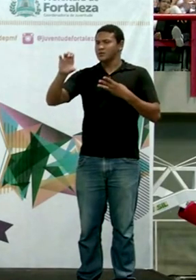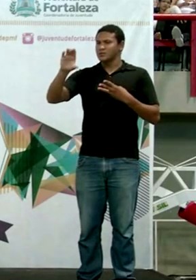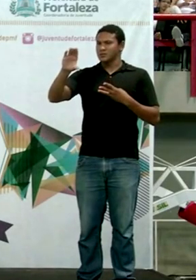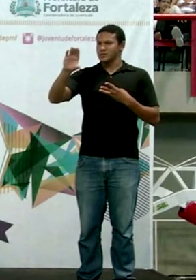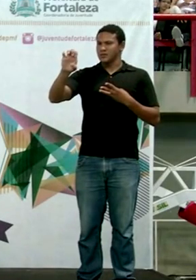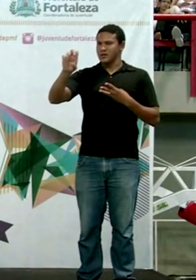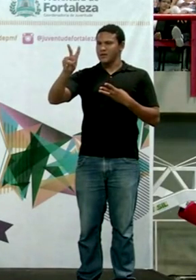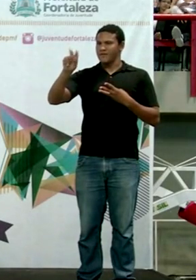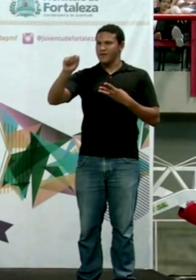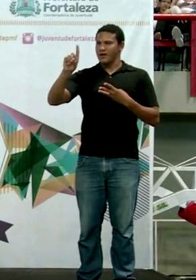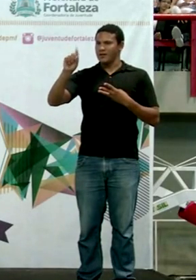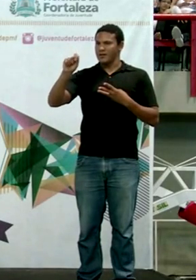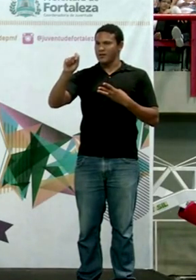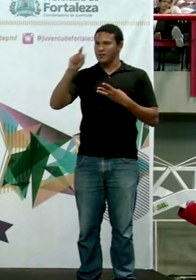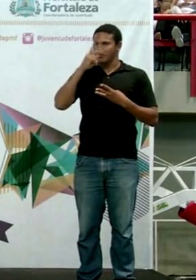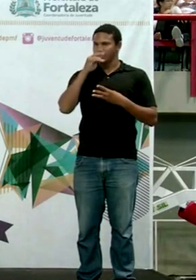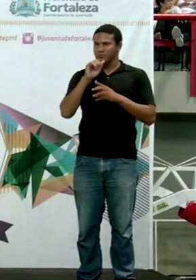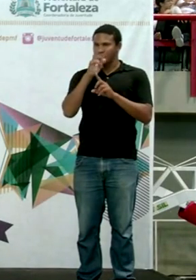o quê?